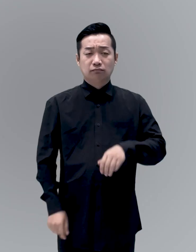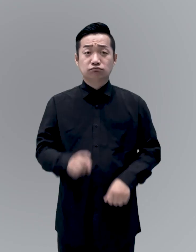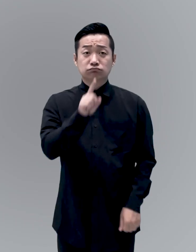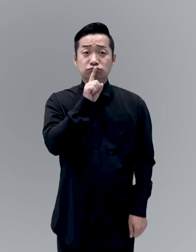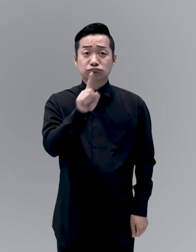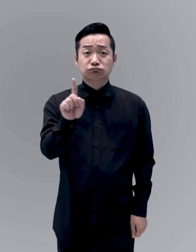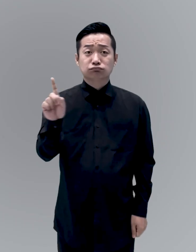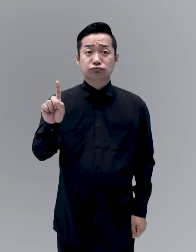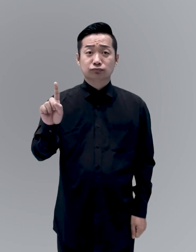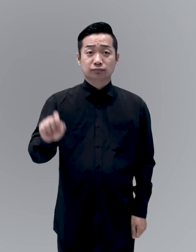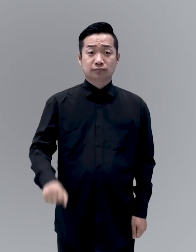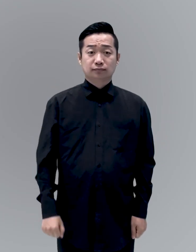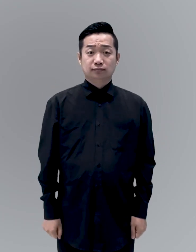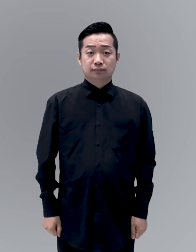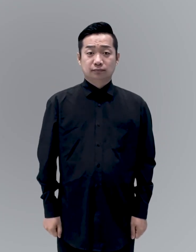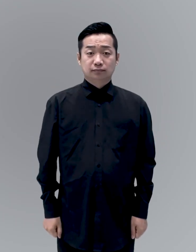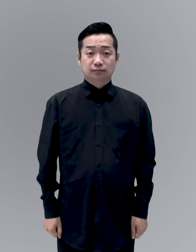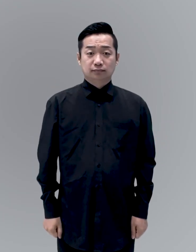무슨 뜻이죠?